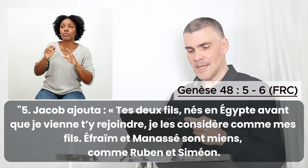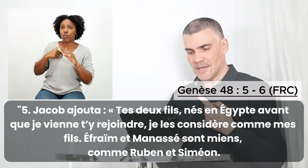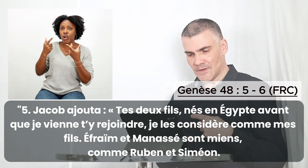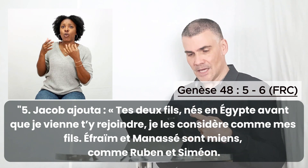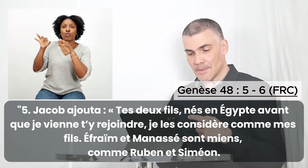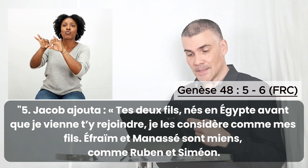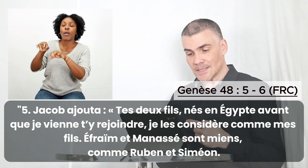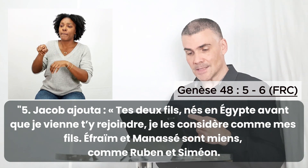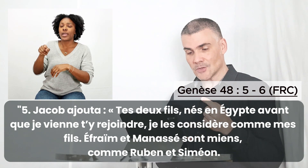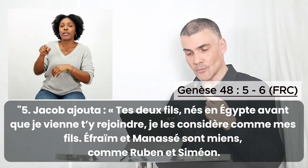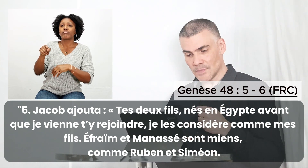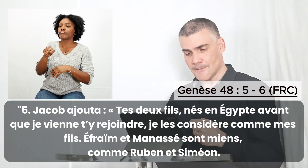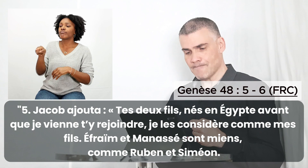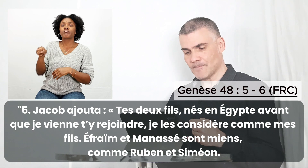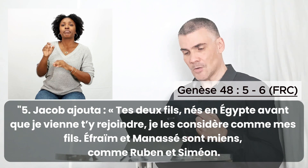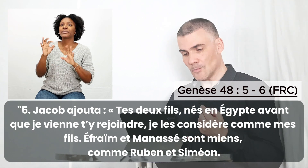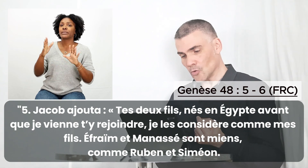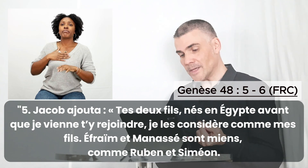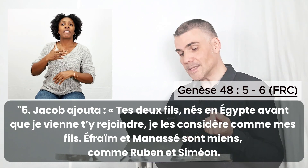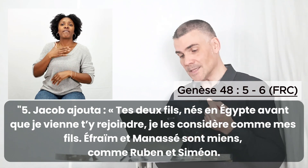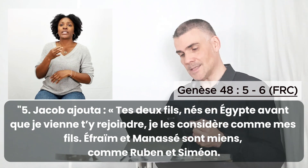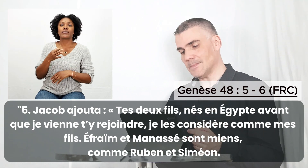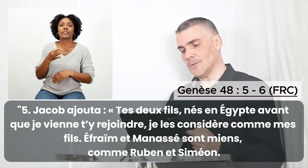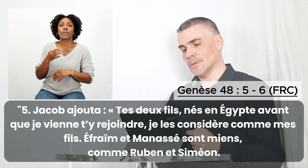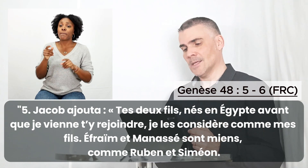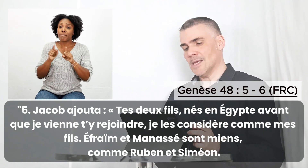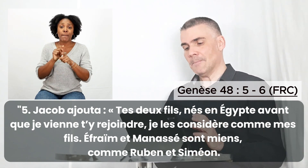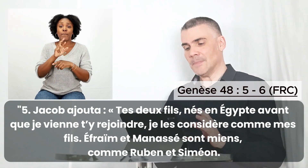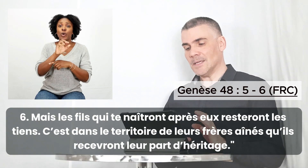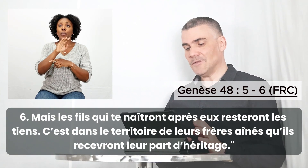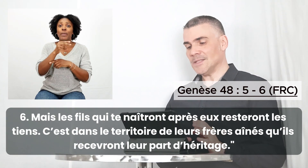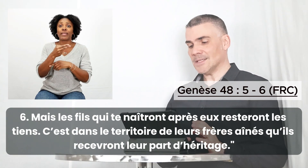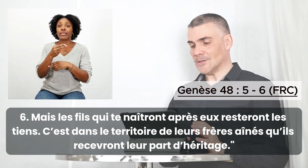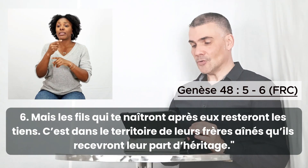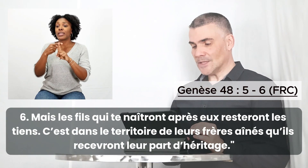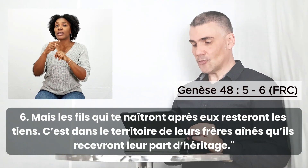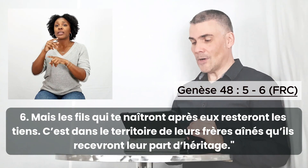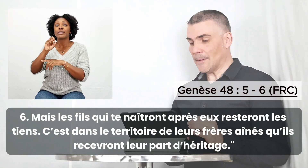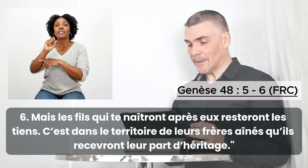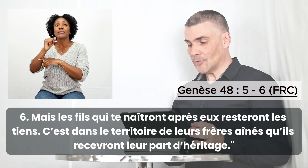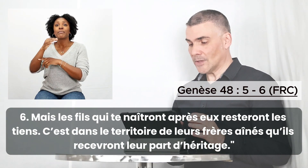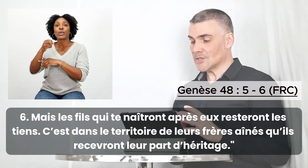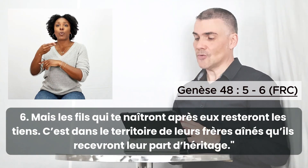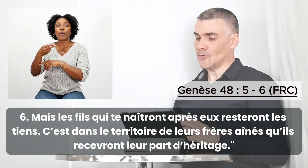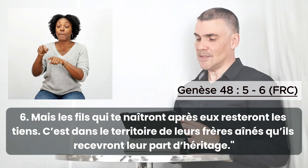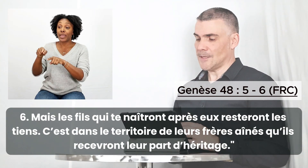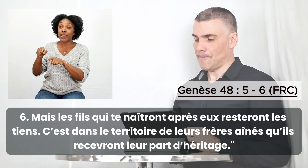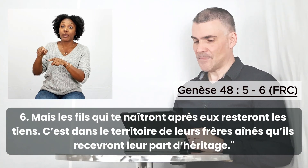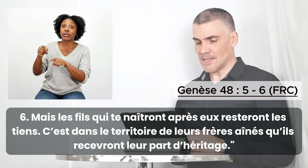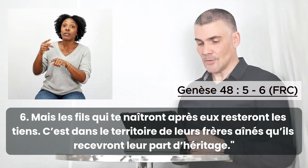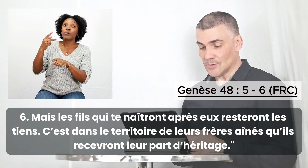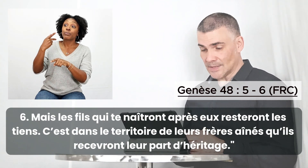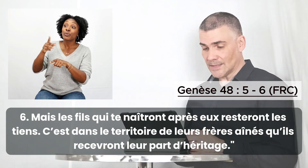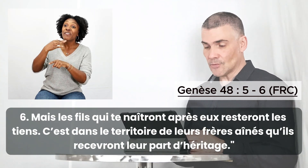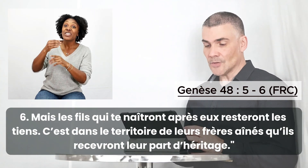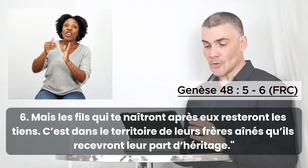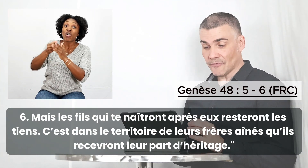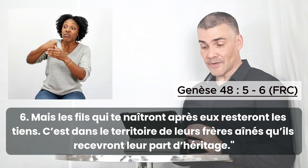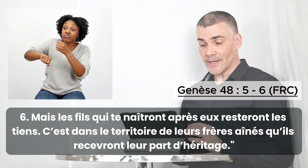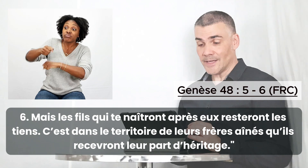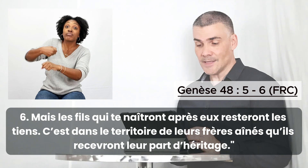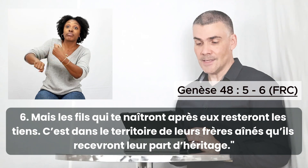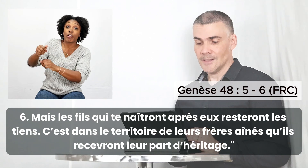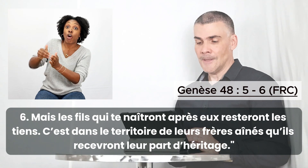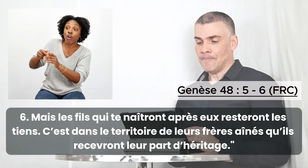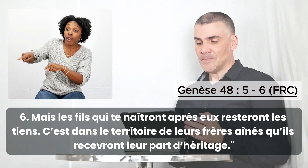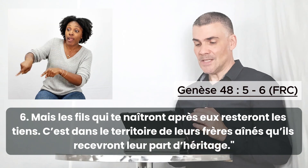fils. Éphraïm et Manassé sont miens, comme Ruben et Siméon, mais les fils qui te naîtront après eux resteront les tiens. C'est dans le territoire de